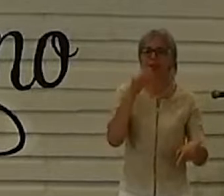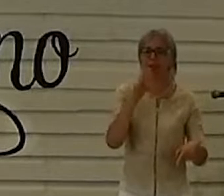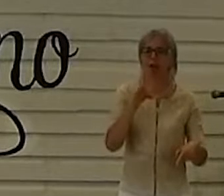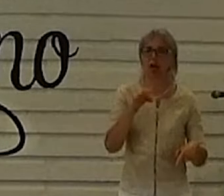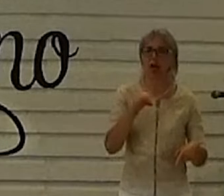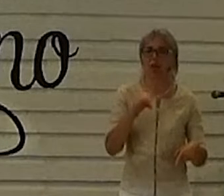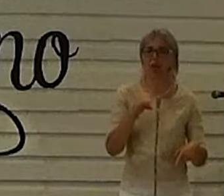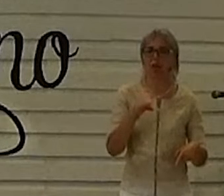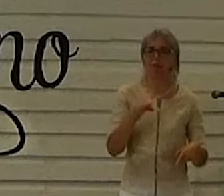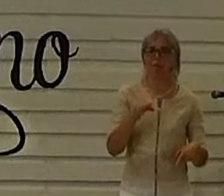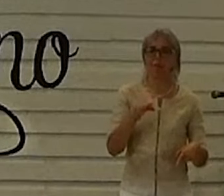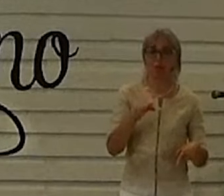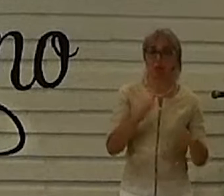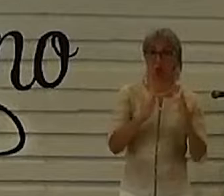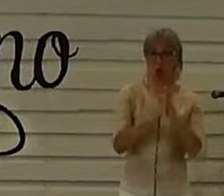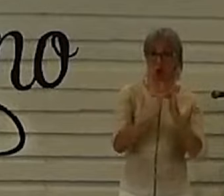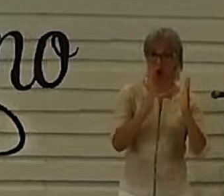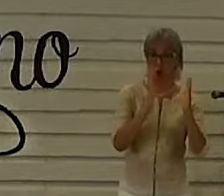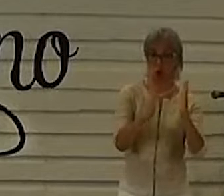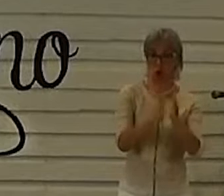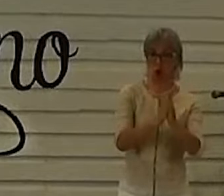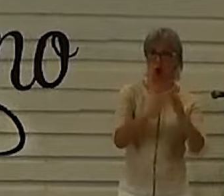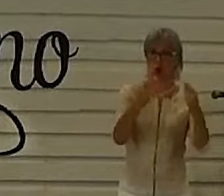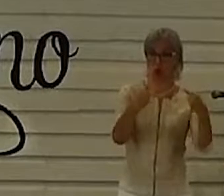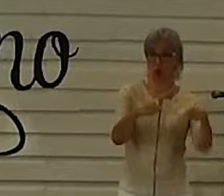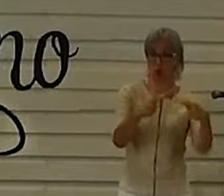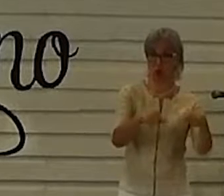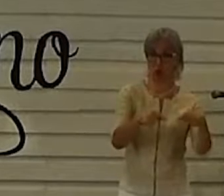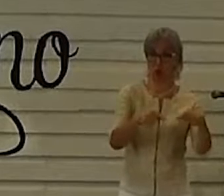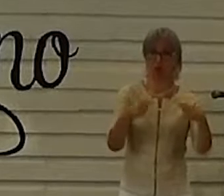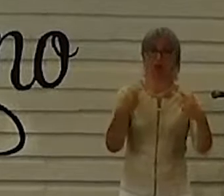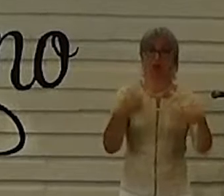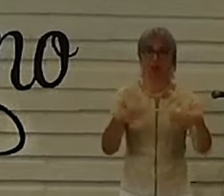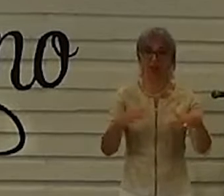saranno coloro che desiderano essere collaboratori in questa chiesa.